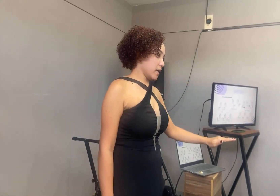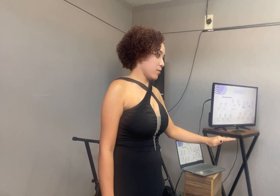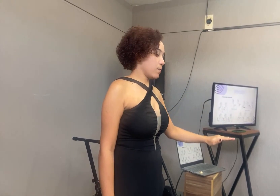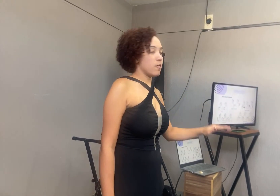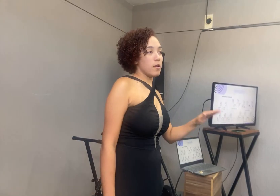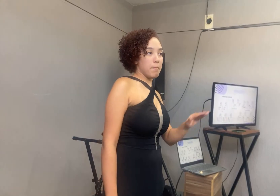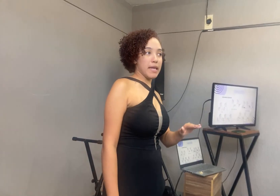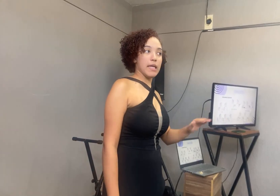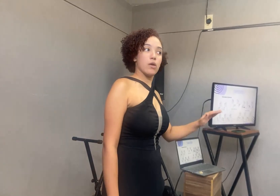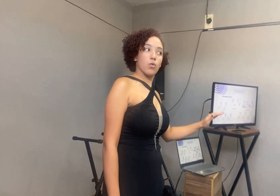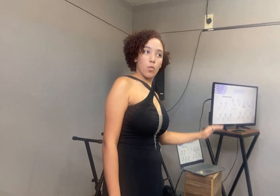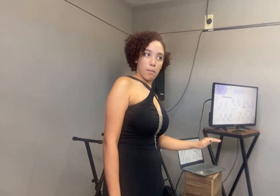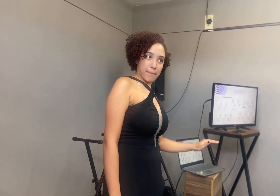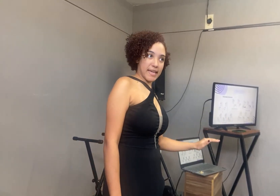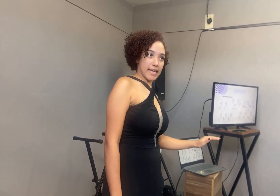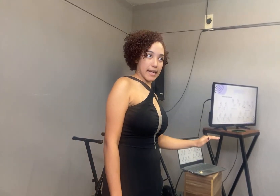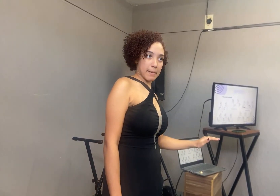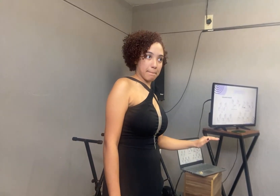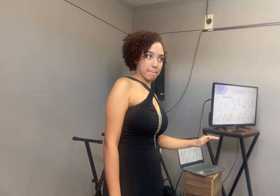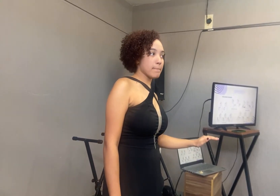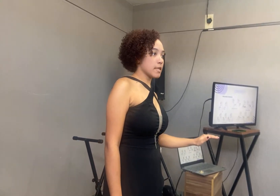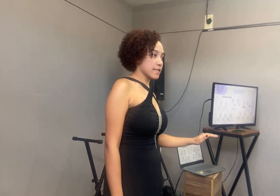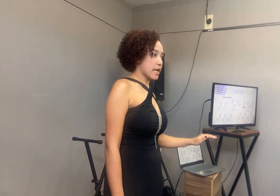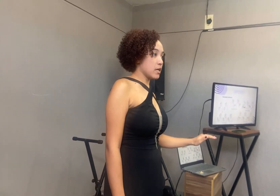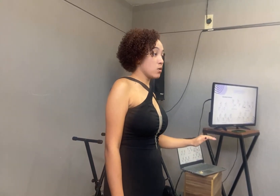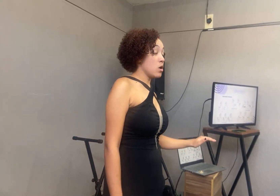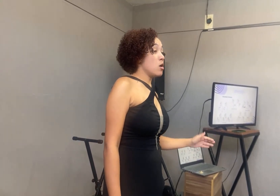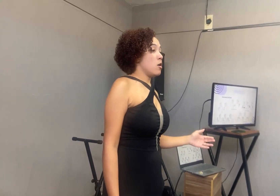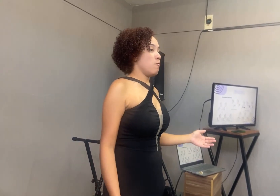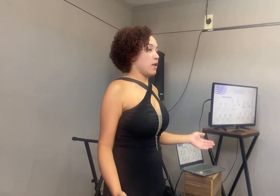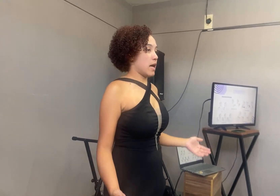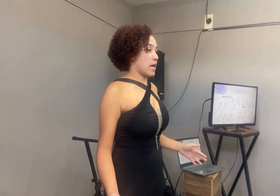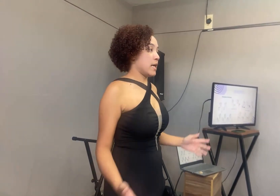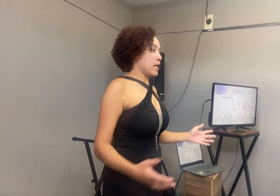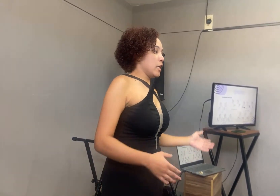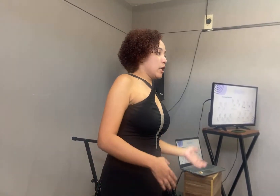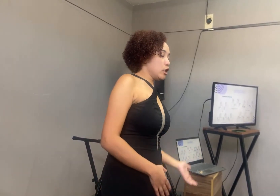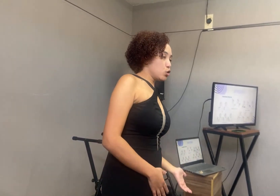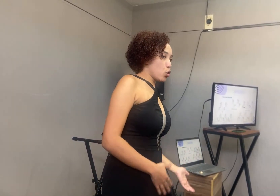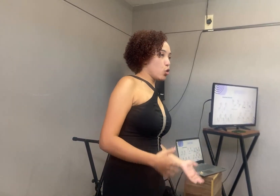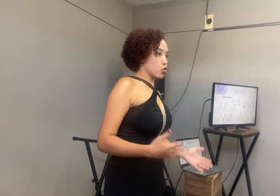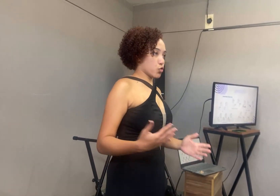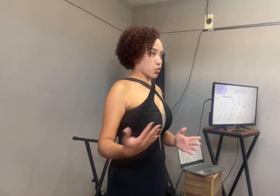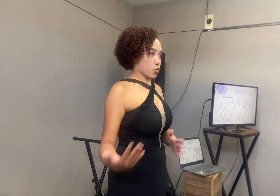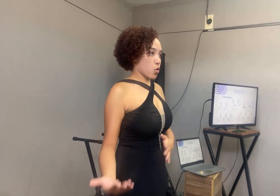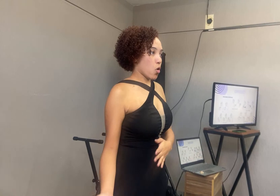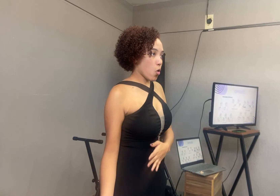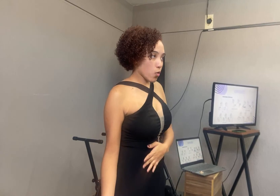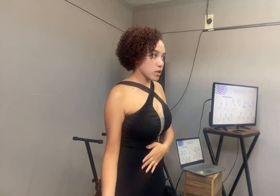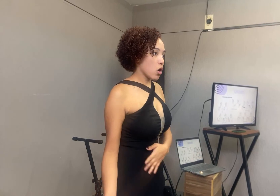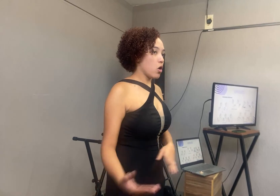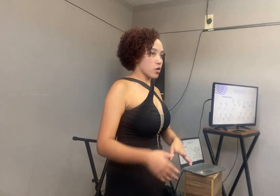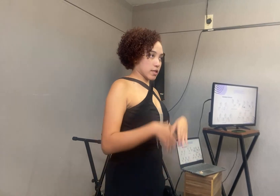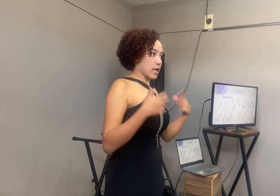pequeno, menino, menina, certo? Claro, idoso ou idosa,